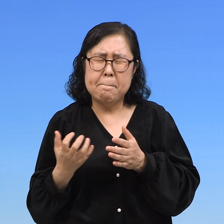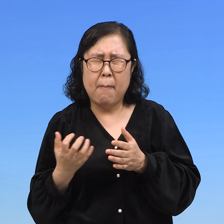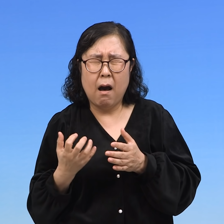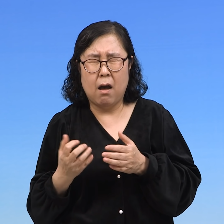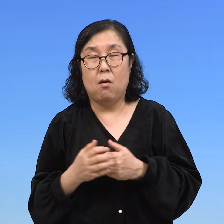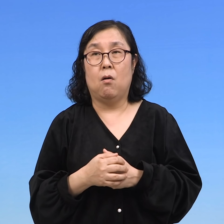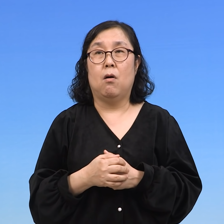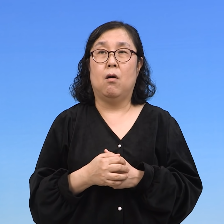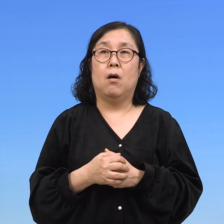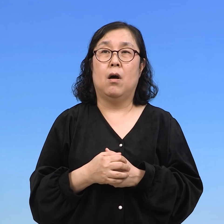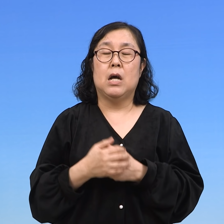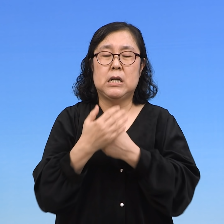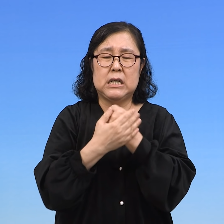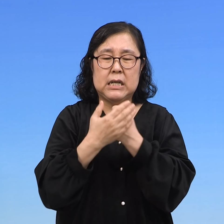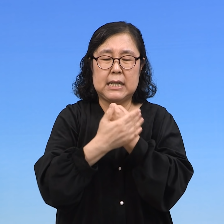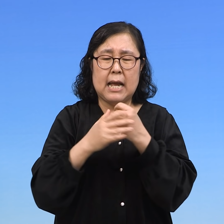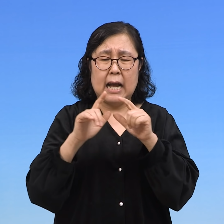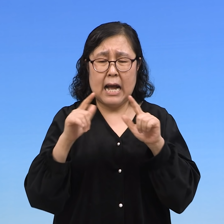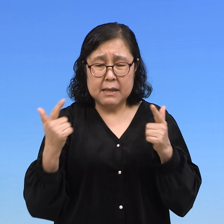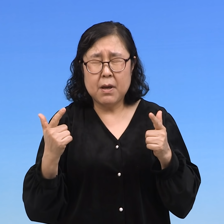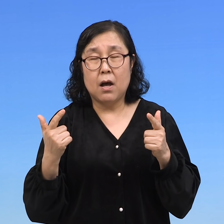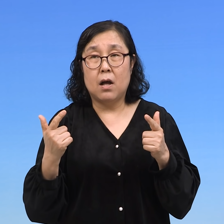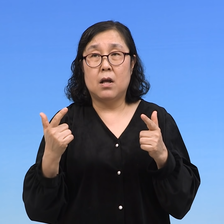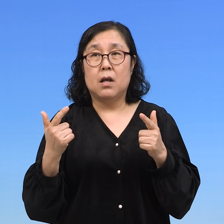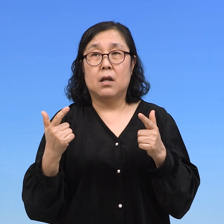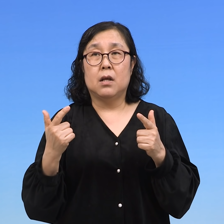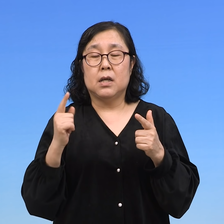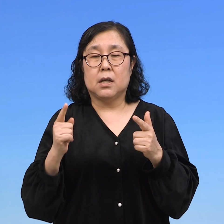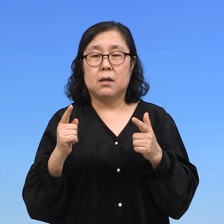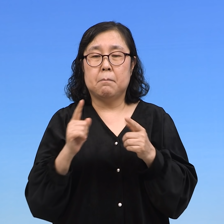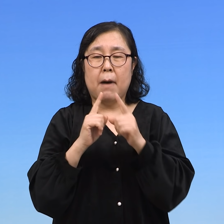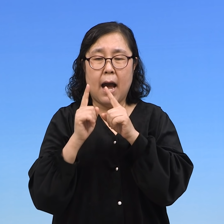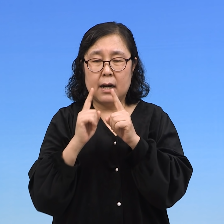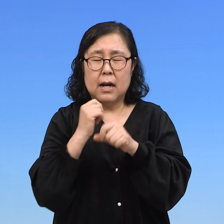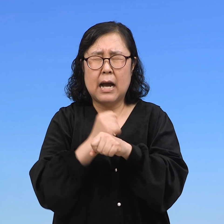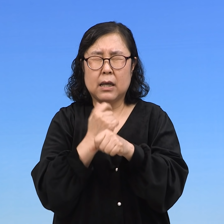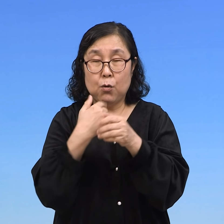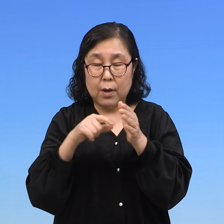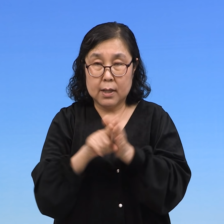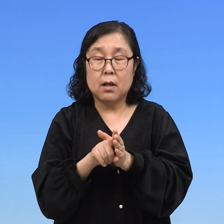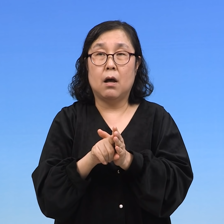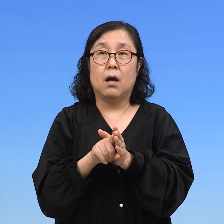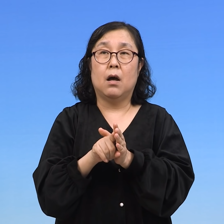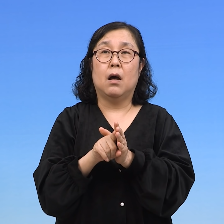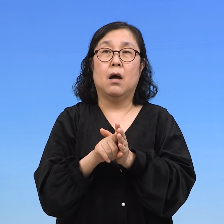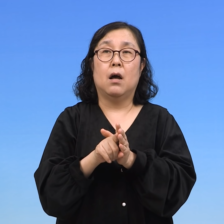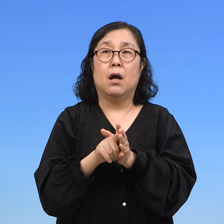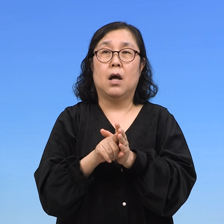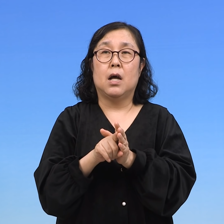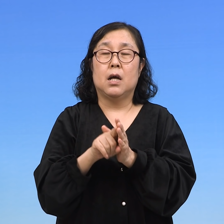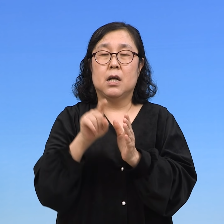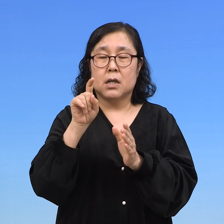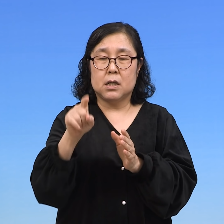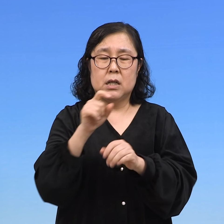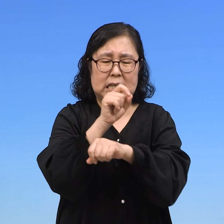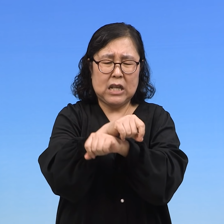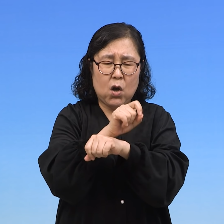이 은혜 아니면 이 한마디를 주님이 만들어내시기 위하여 그